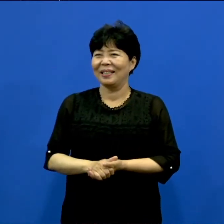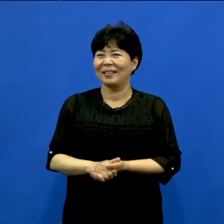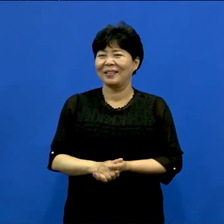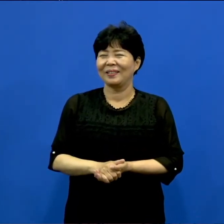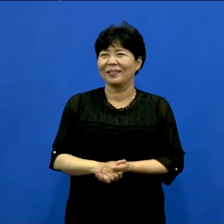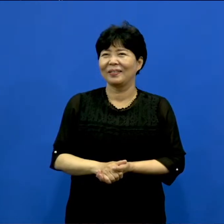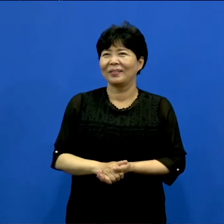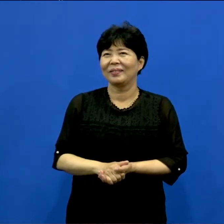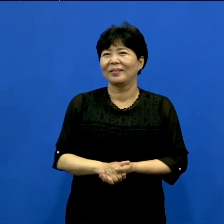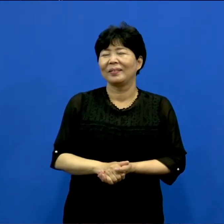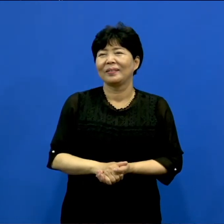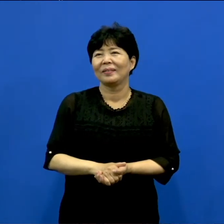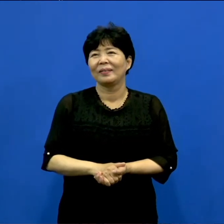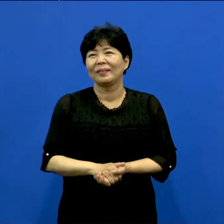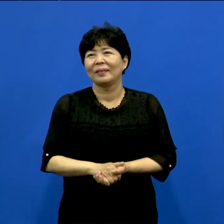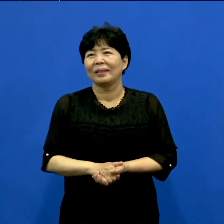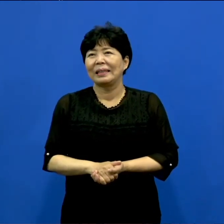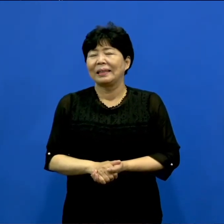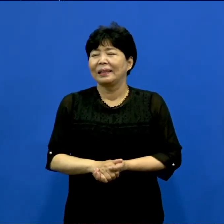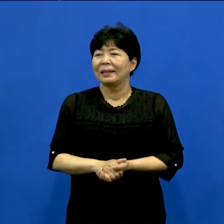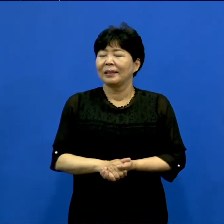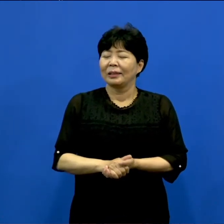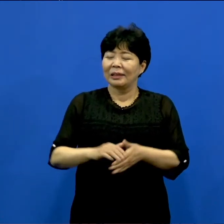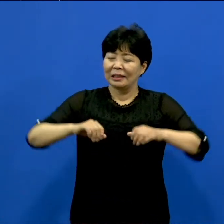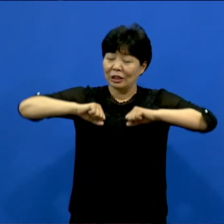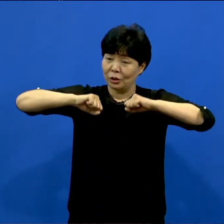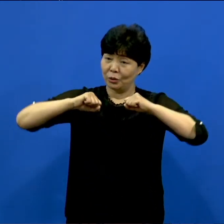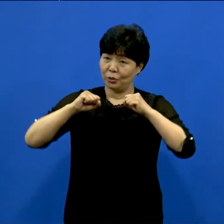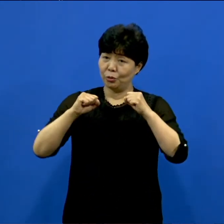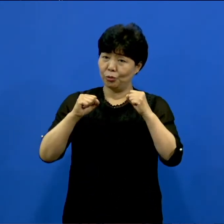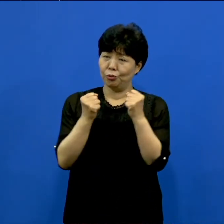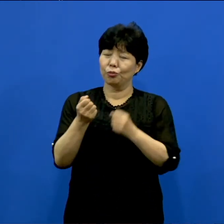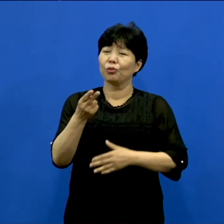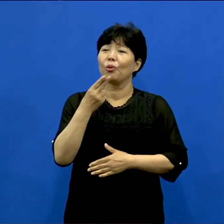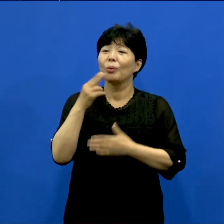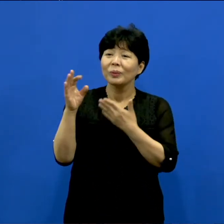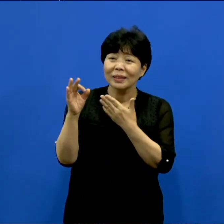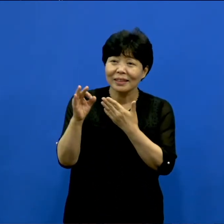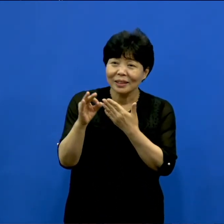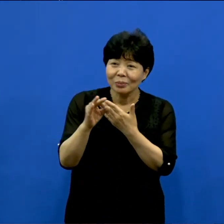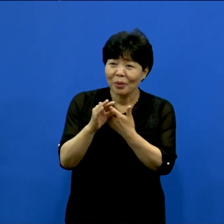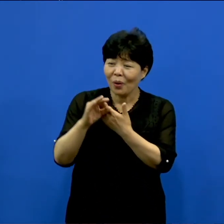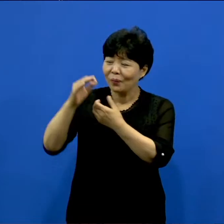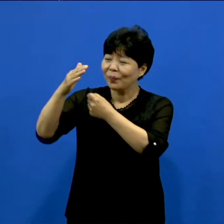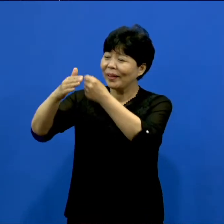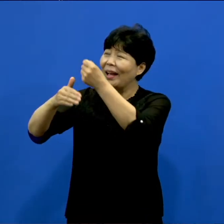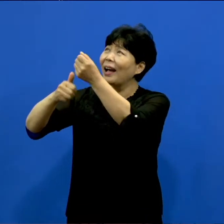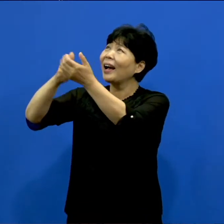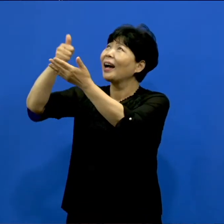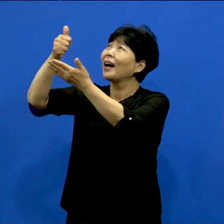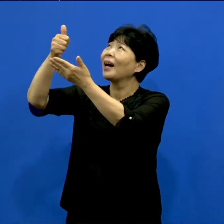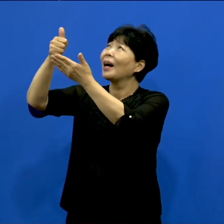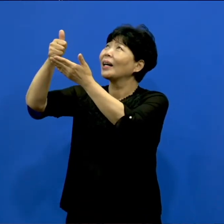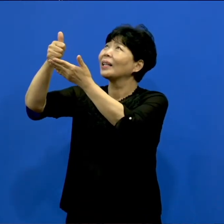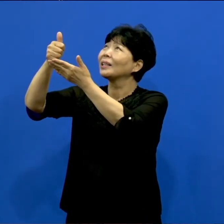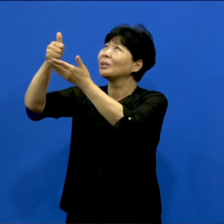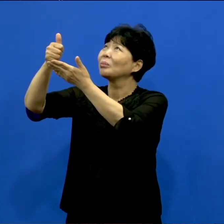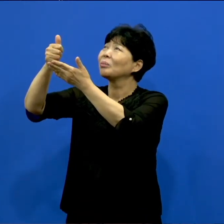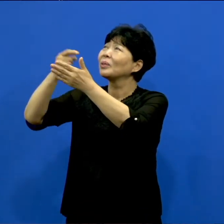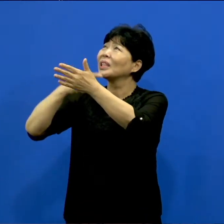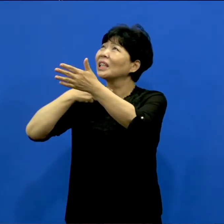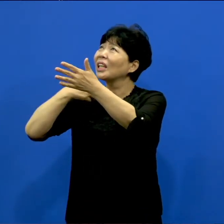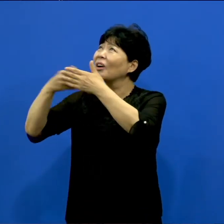순종이에요. 여러분, 이 그 순종이 아니면 우리는 하나님을 말씀을 경험할 수도 없고 하나님의